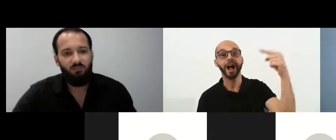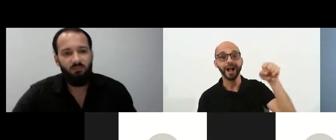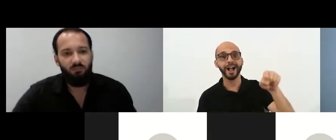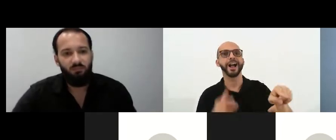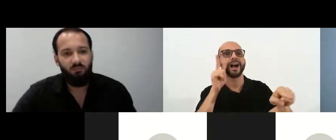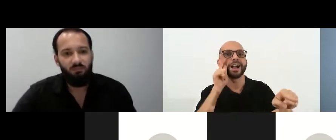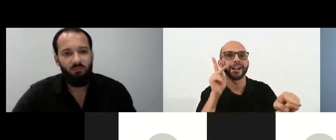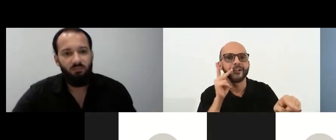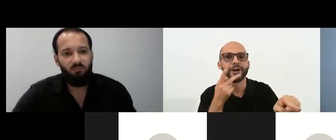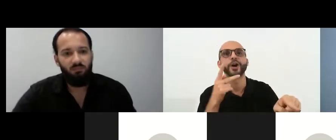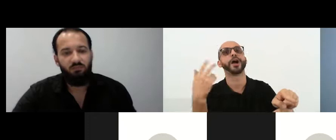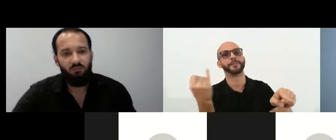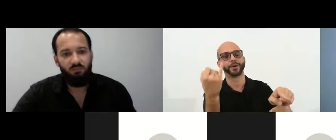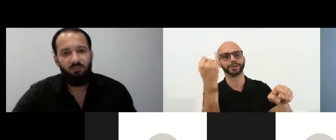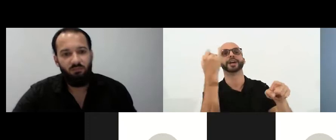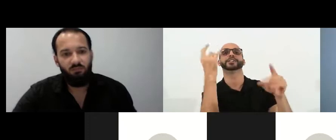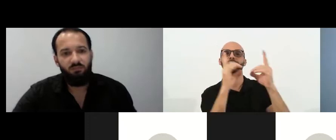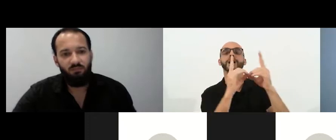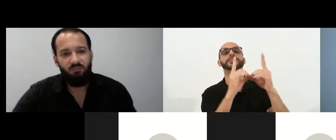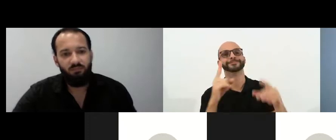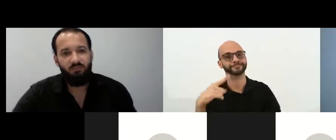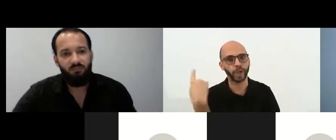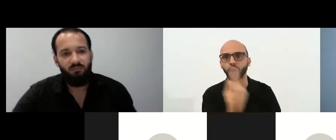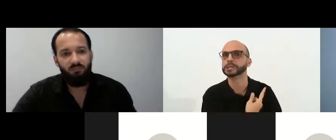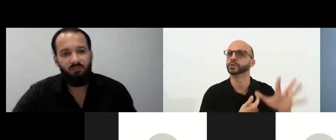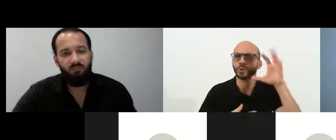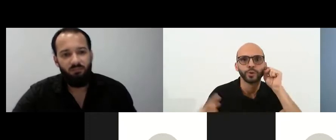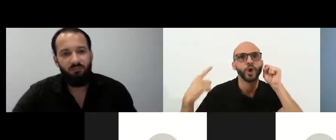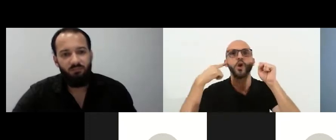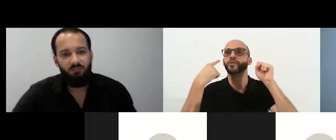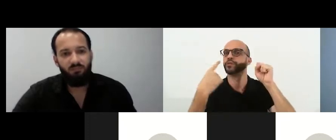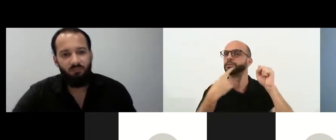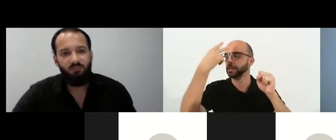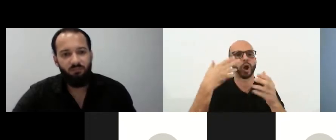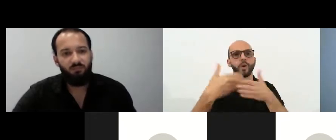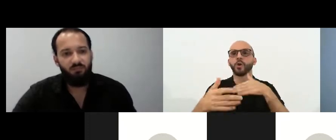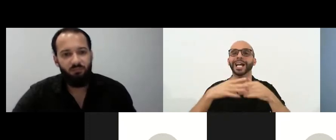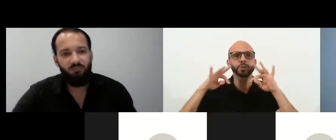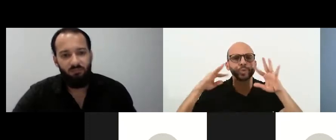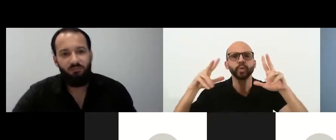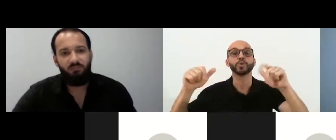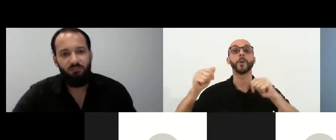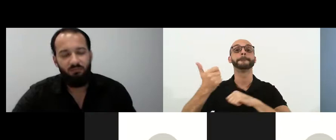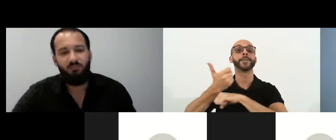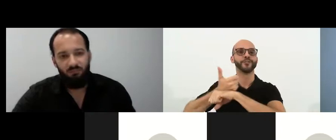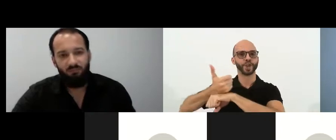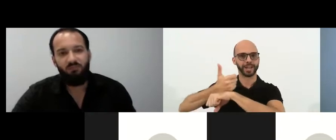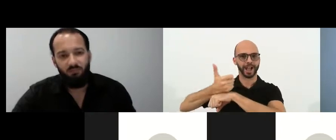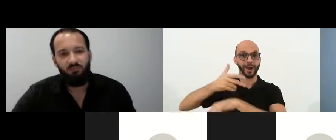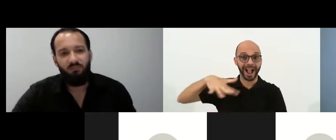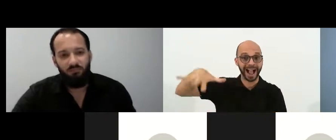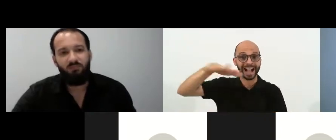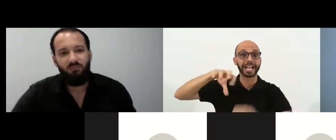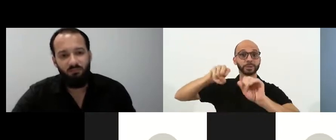professor Rodrigo e a professora Grace também falaram, e o que eles falaram sobre essa dinâmica é muito importante. Nós, enquanto surdos ou